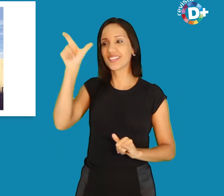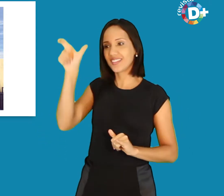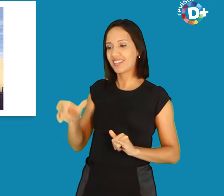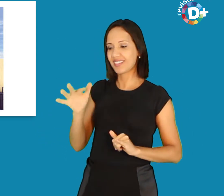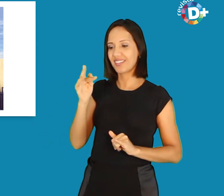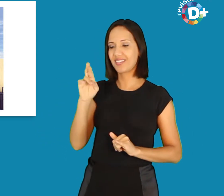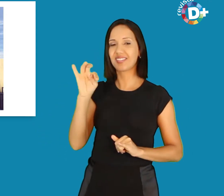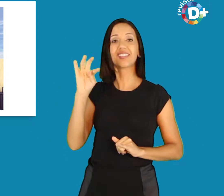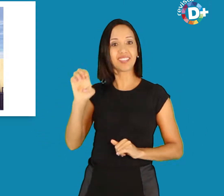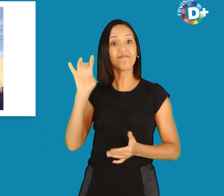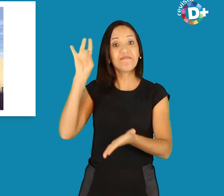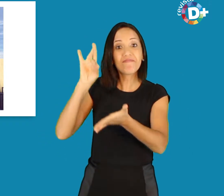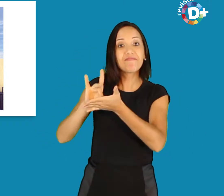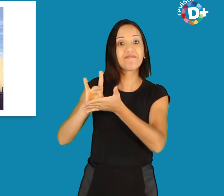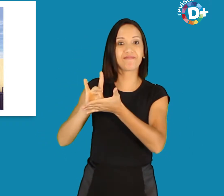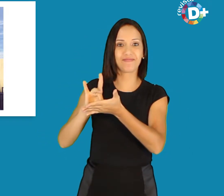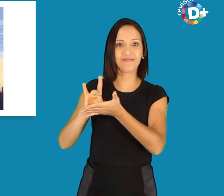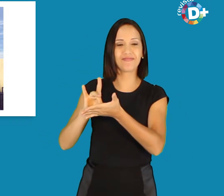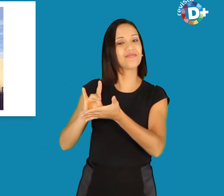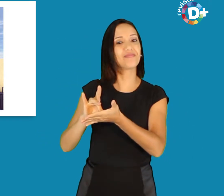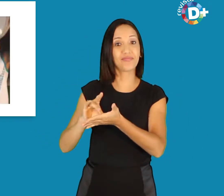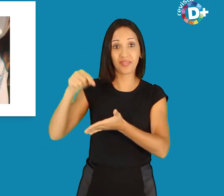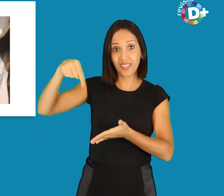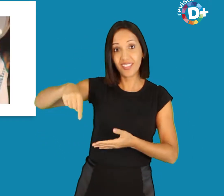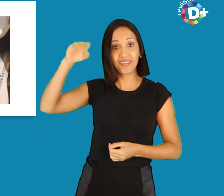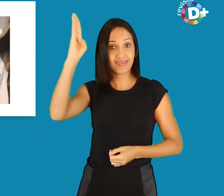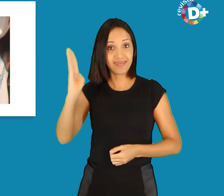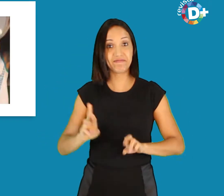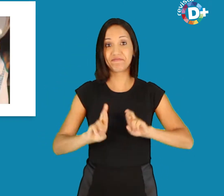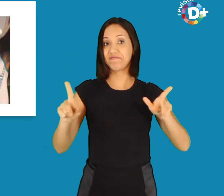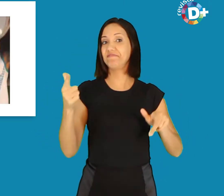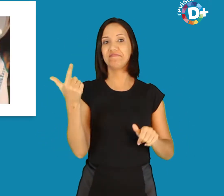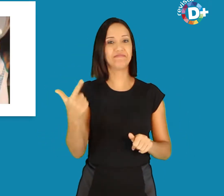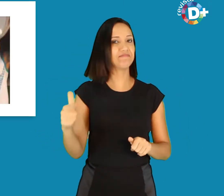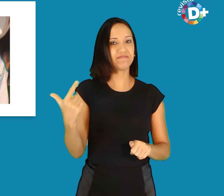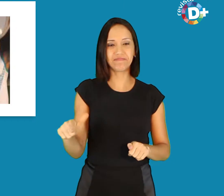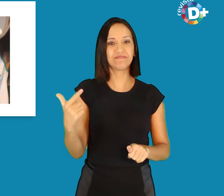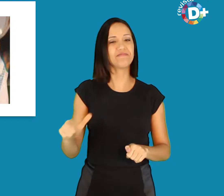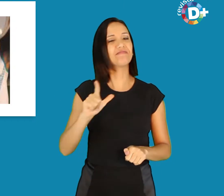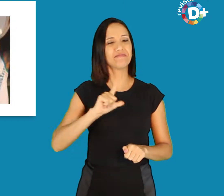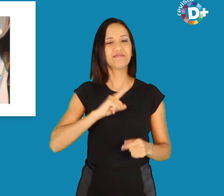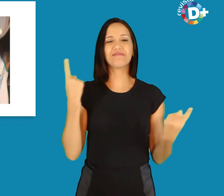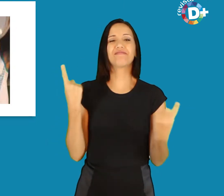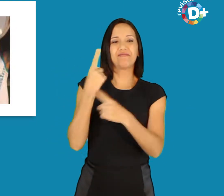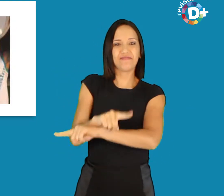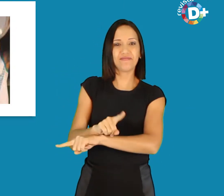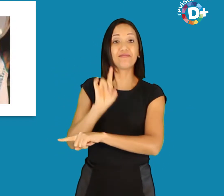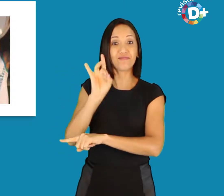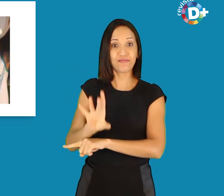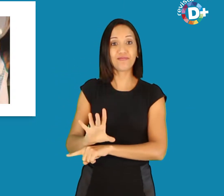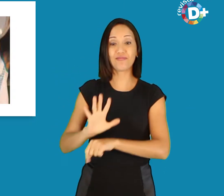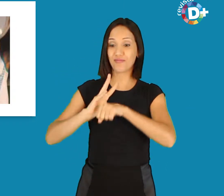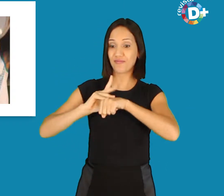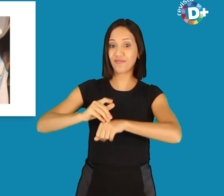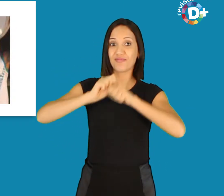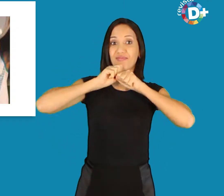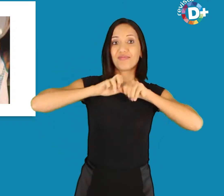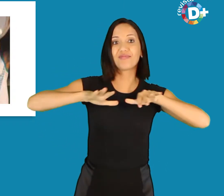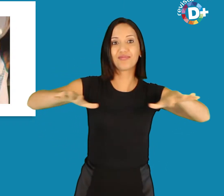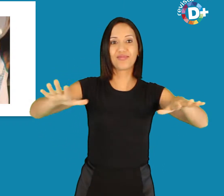realidade aqui no brasil não foi diferente eo desafio fez não só doença sempre mais